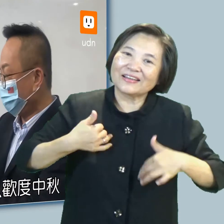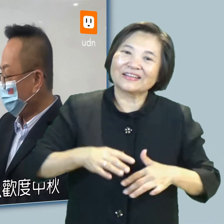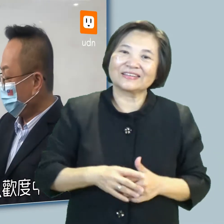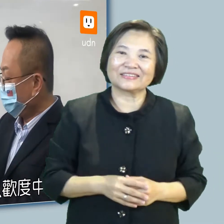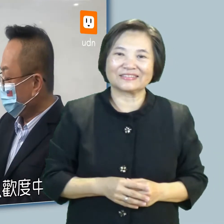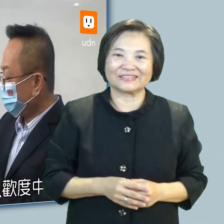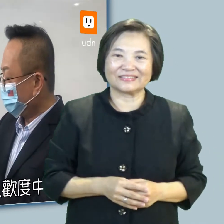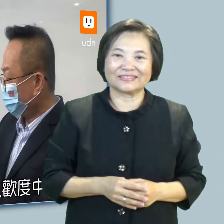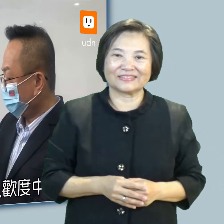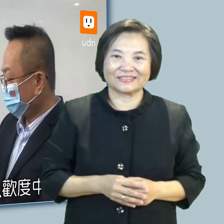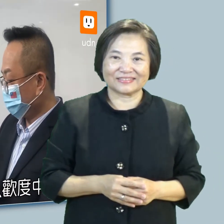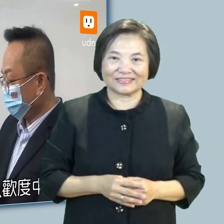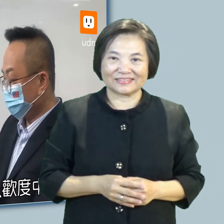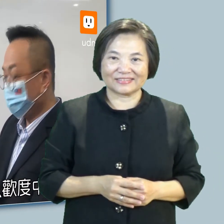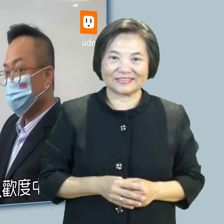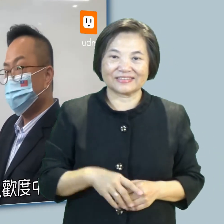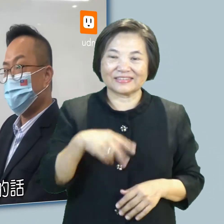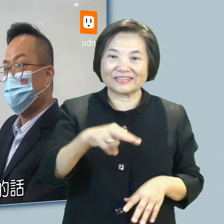中秋。